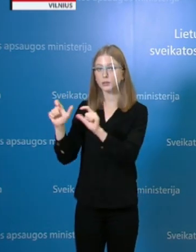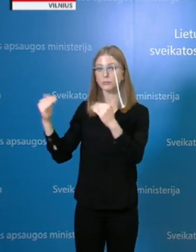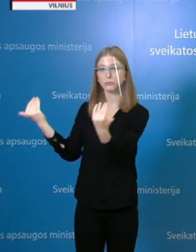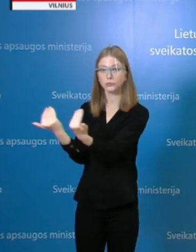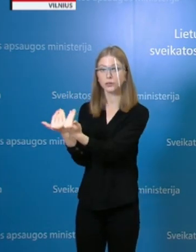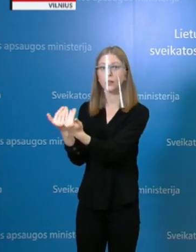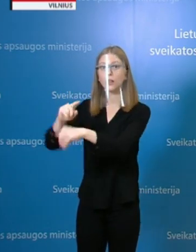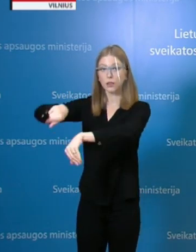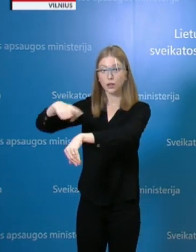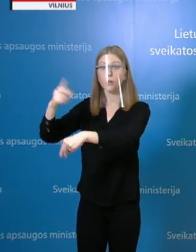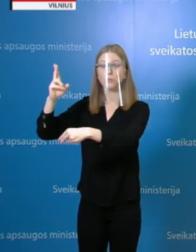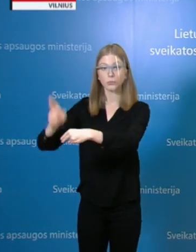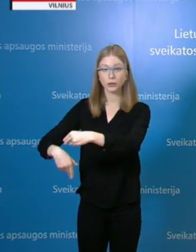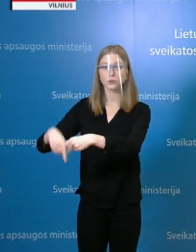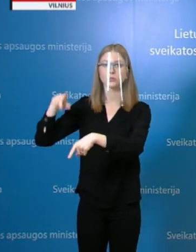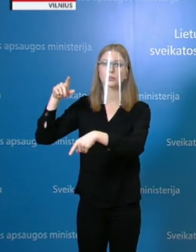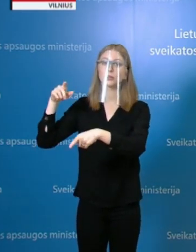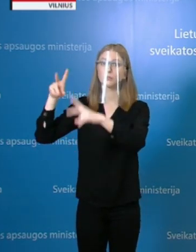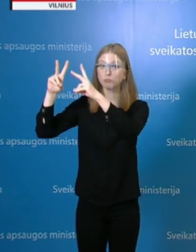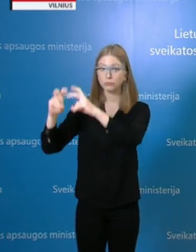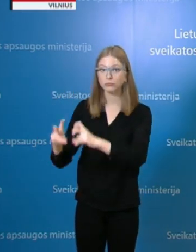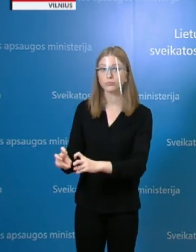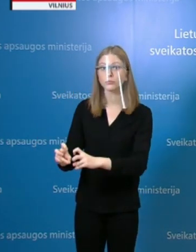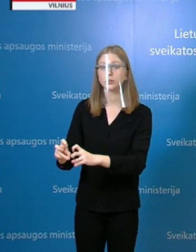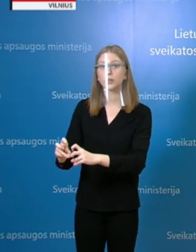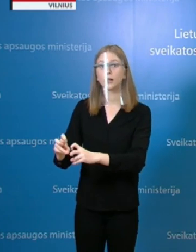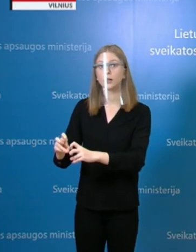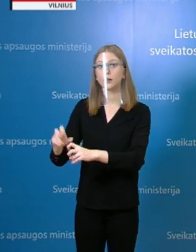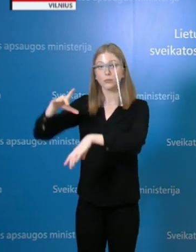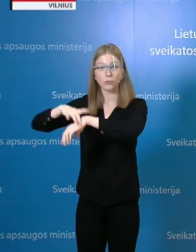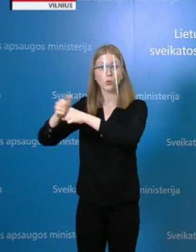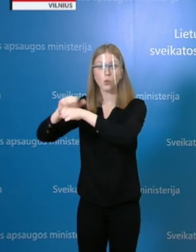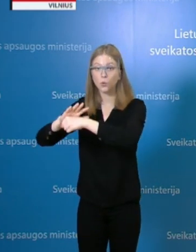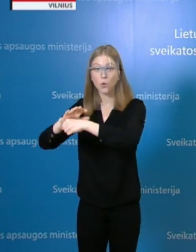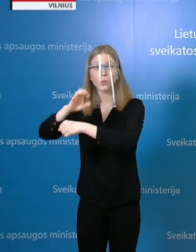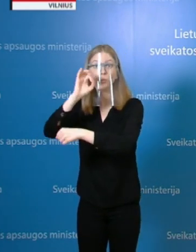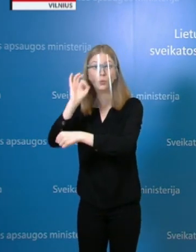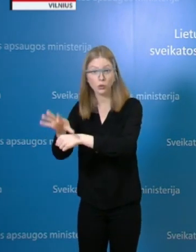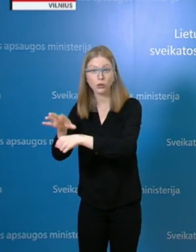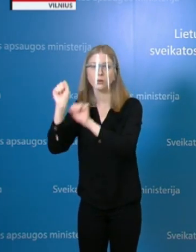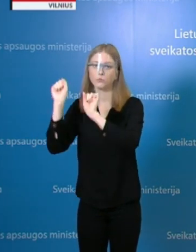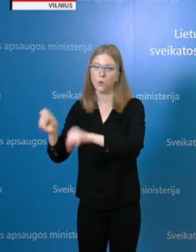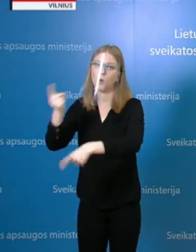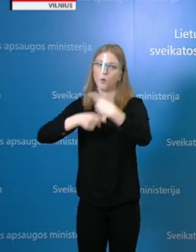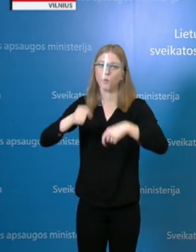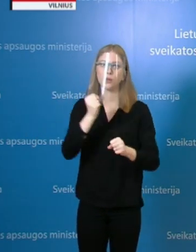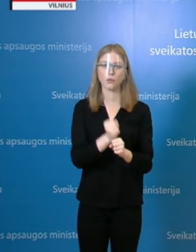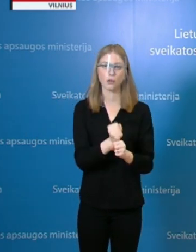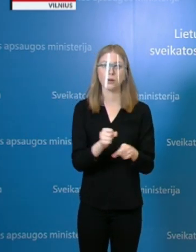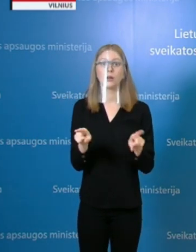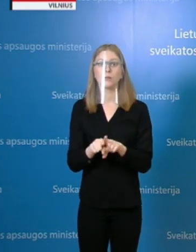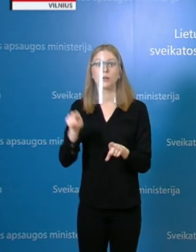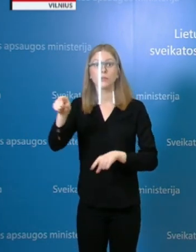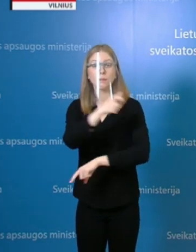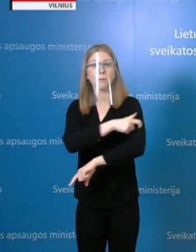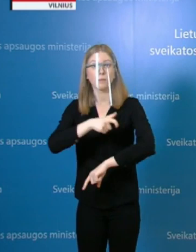ir atliktas tyrimas, kurio rezultatas bus neigiamas. Taip pat iki atskiro Vilniaus departamento nurodymo į pensionatą negali